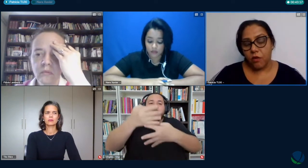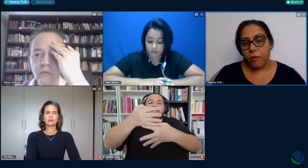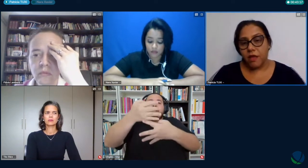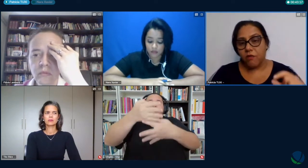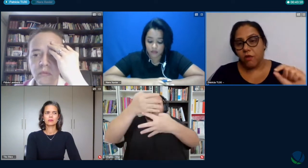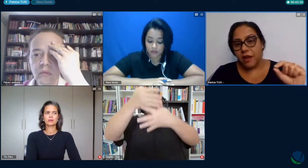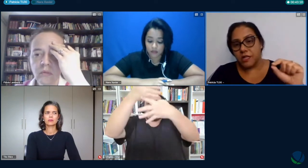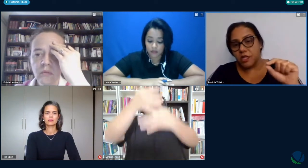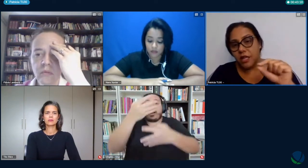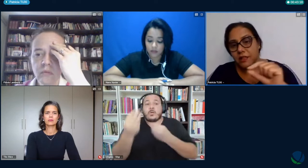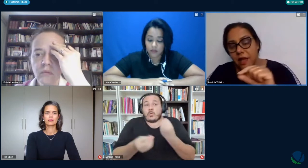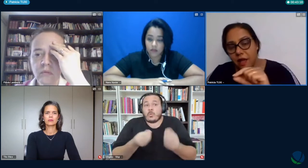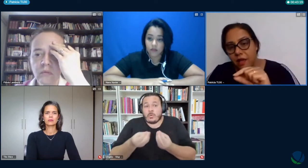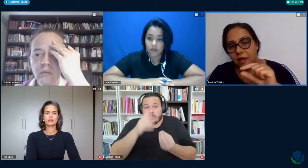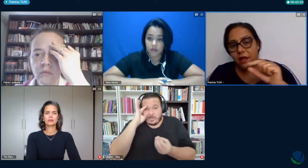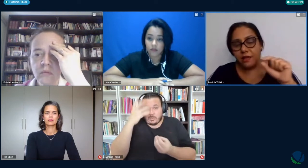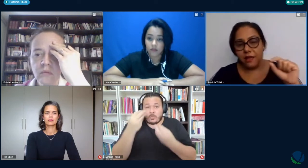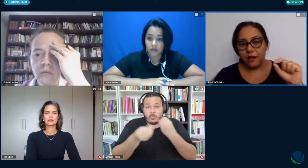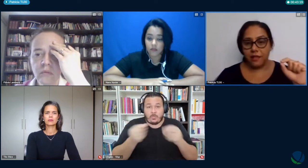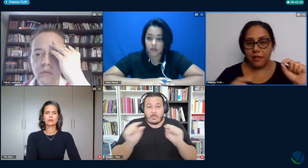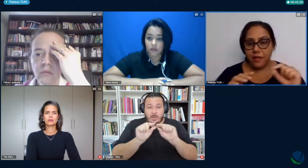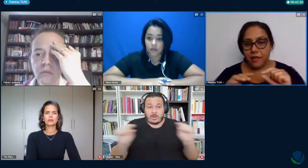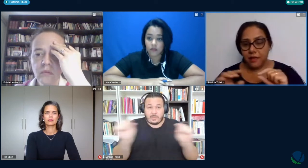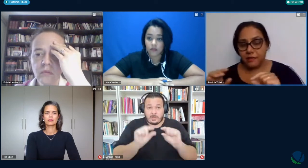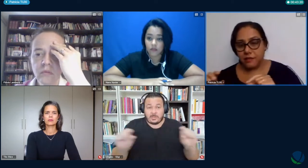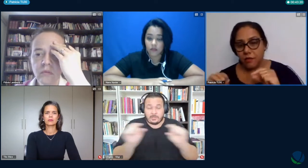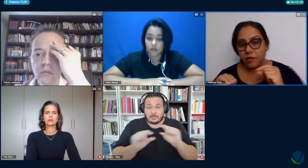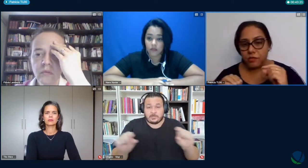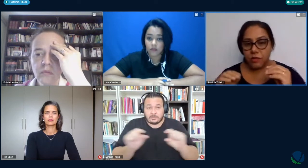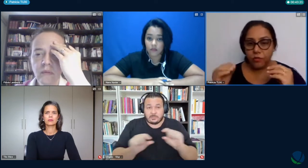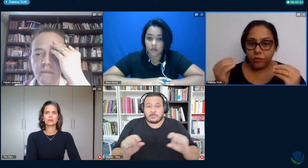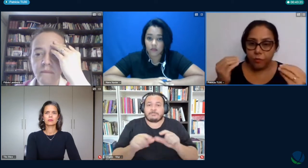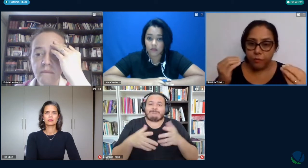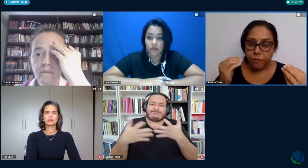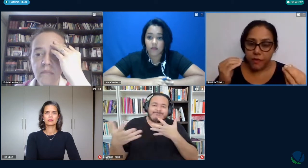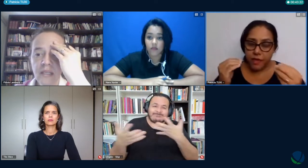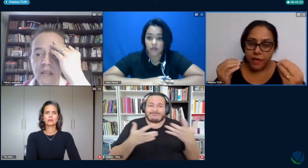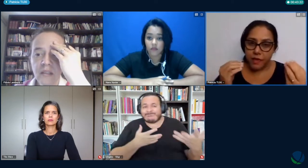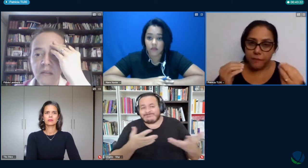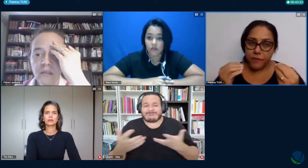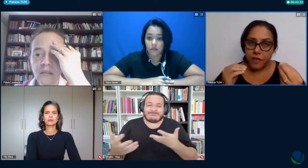elas vão sendo. Como é que eu vou legendar aquela questão? Então, são...